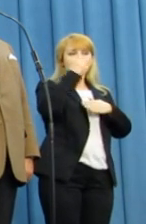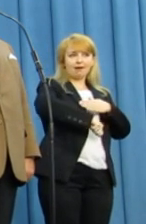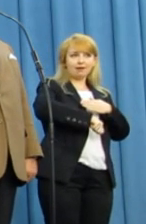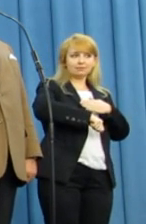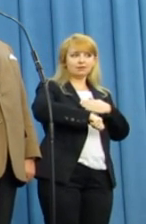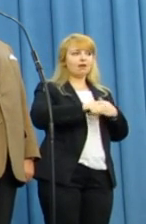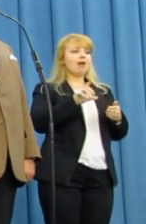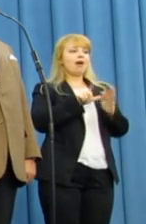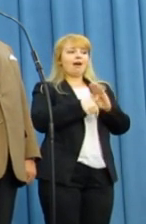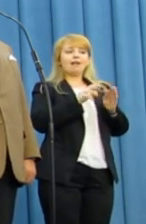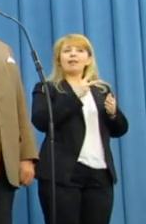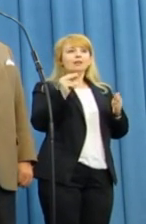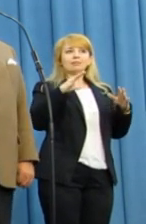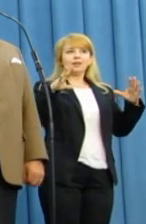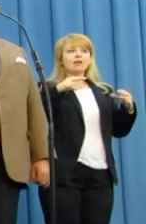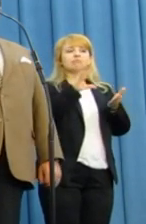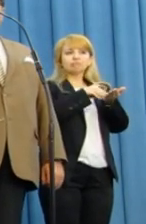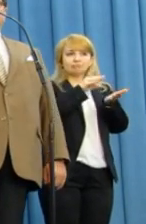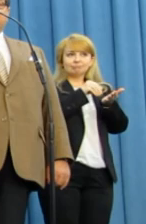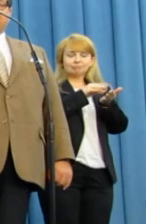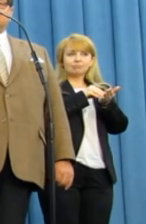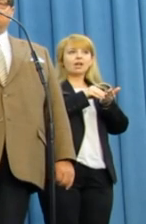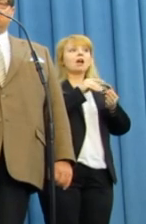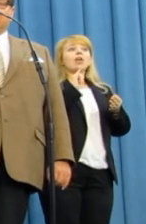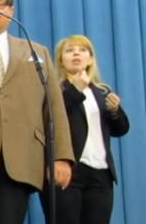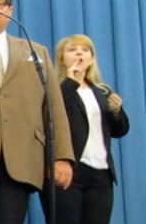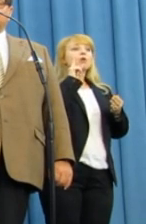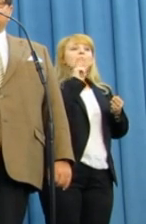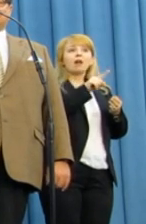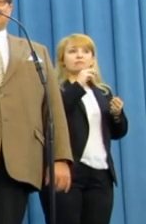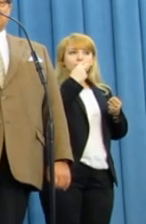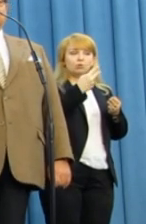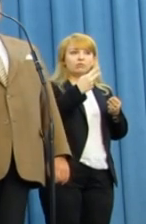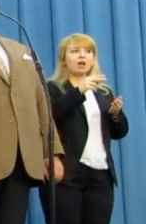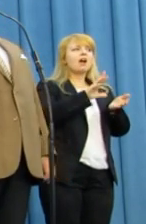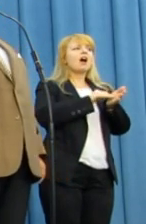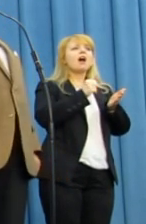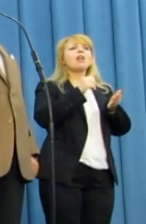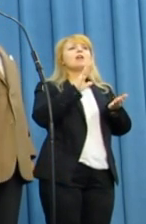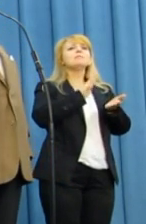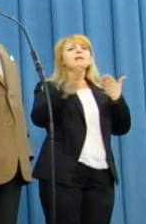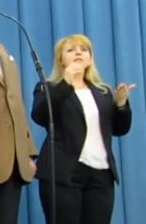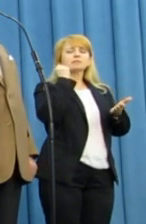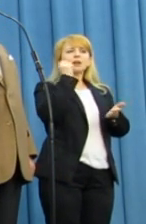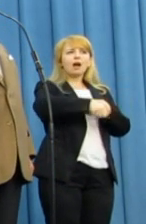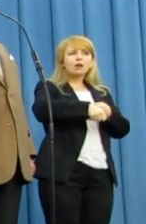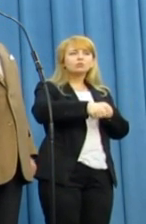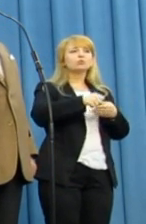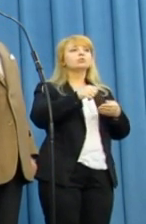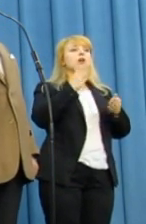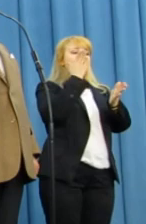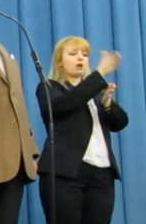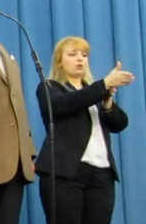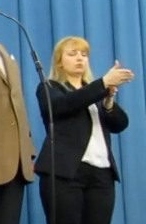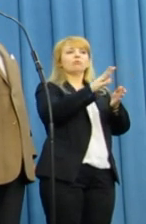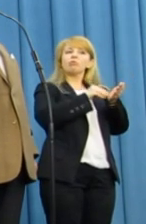po prostu, jak powiedzą prawdę, tylko często jest tak, że bezkarność kierunkową.